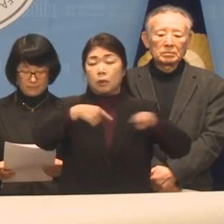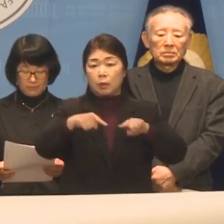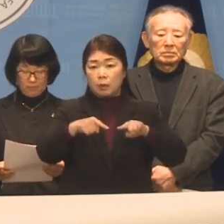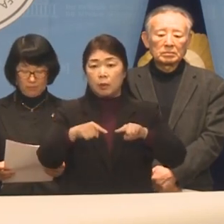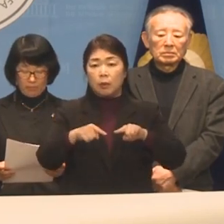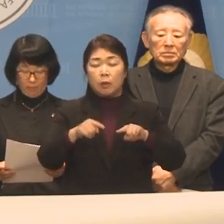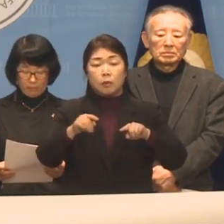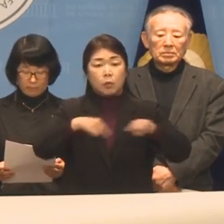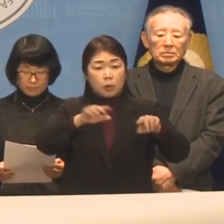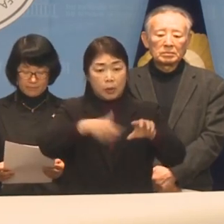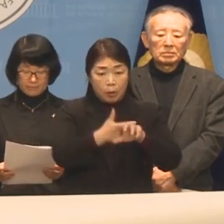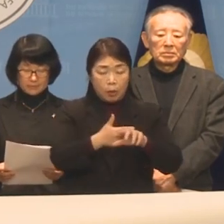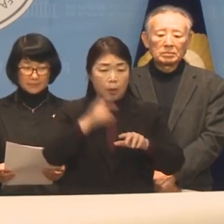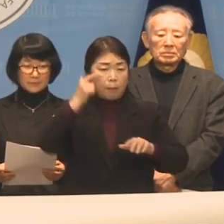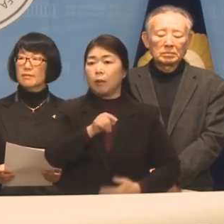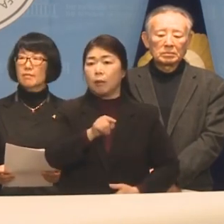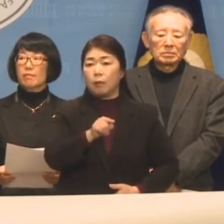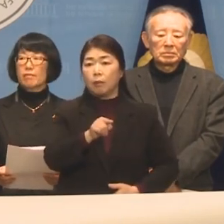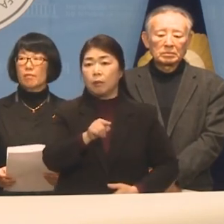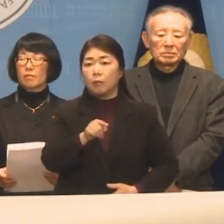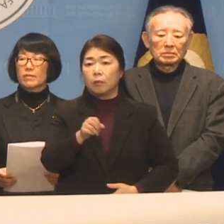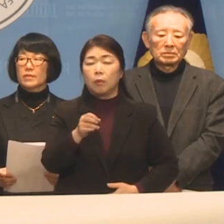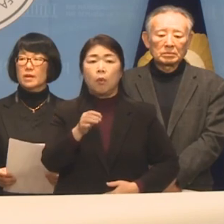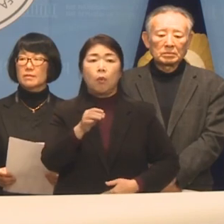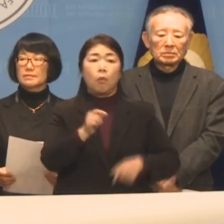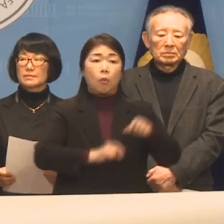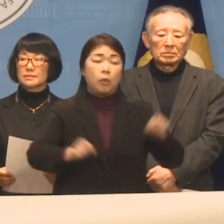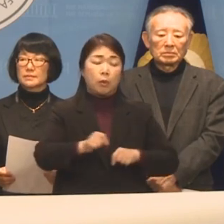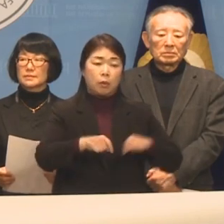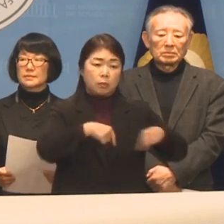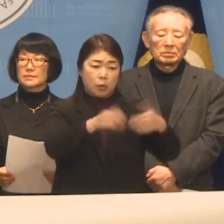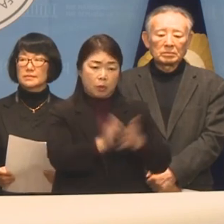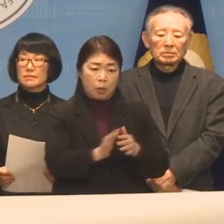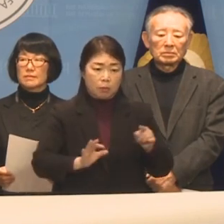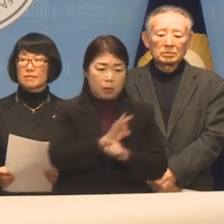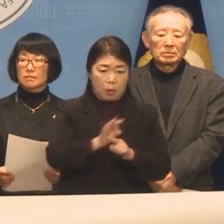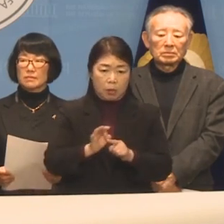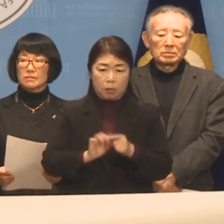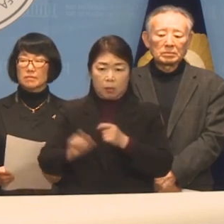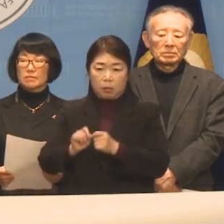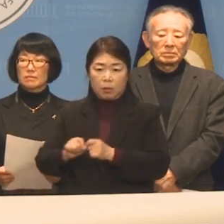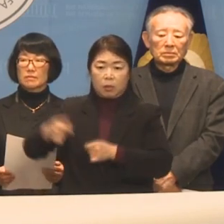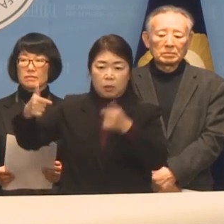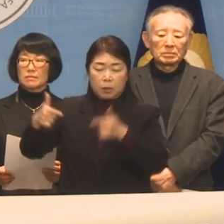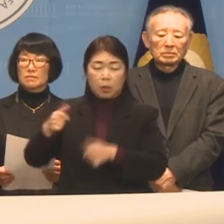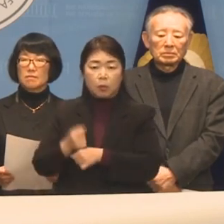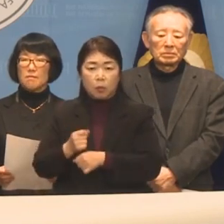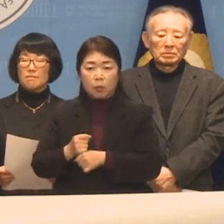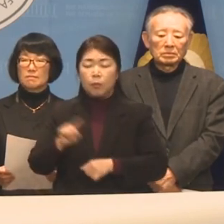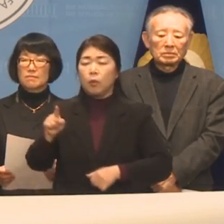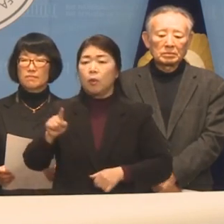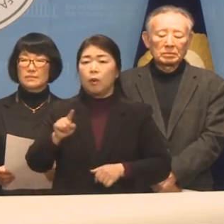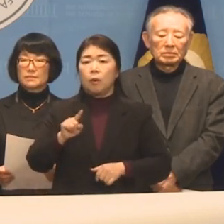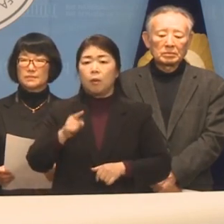그리고 비례성 강화, 성 강화라는 민주주의 기본 원칙을